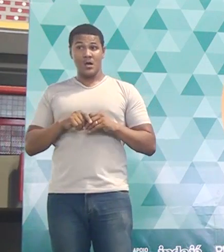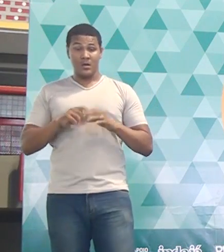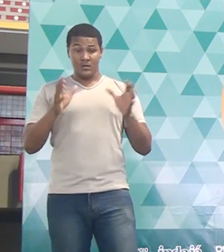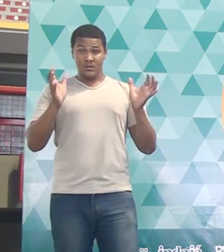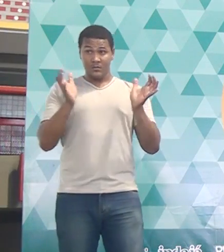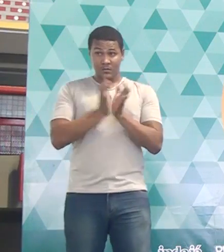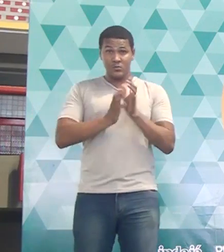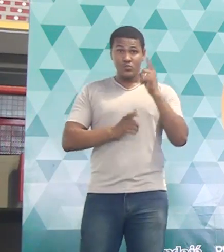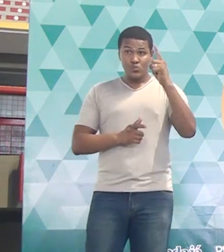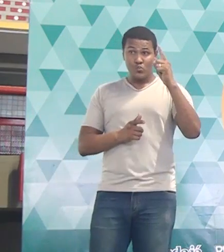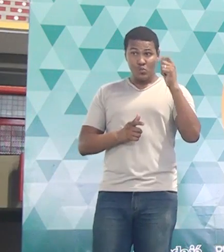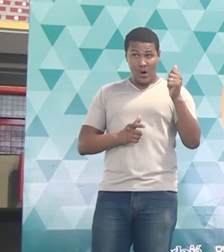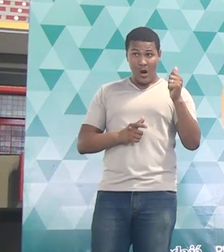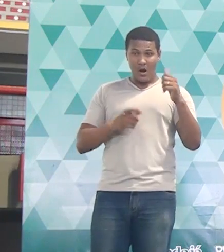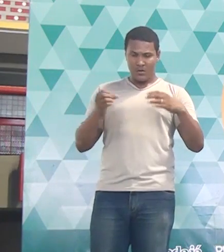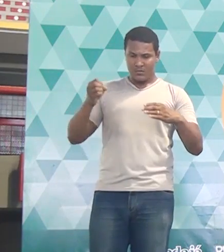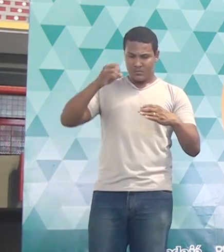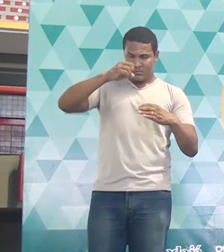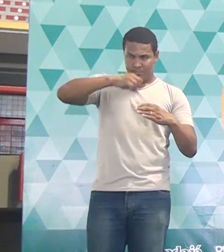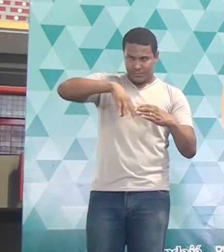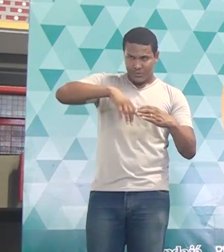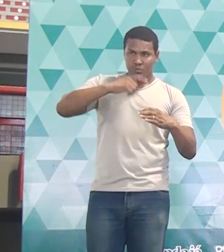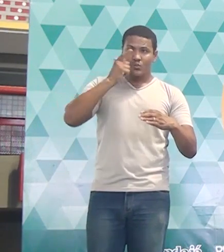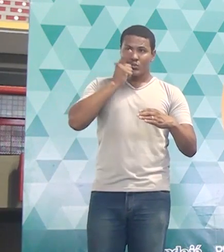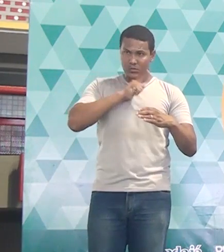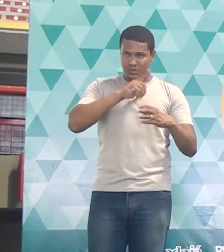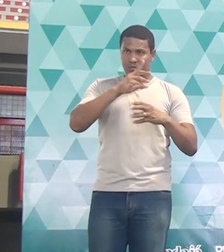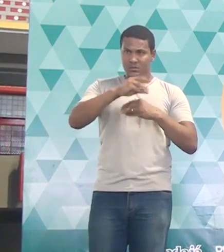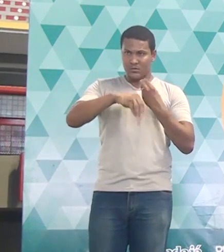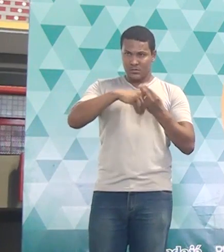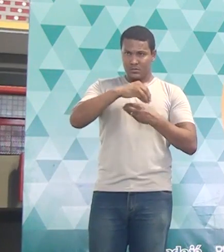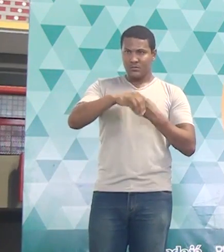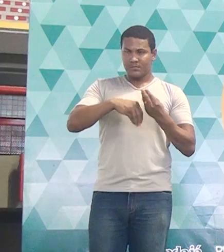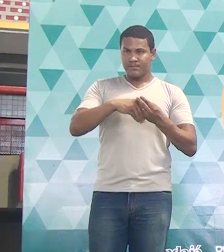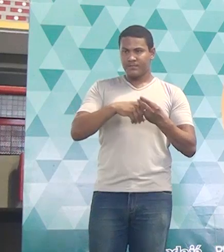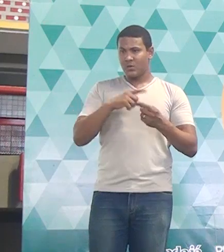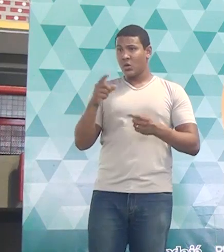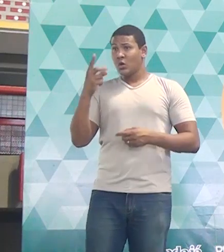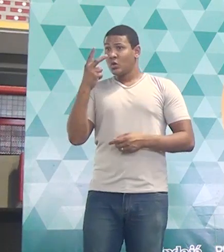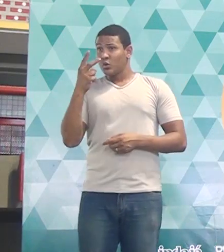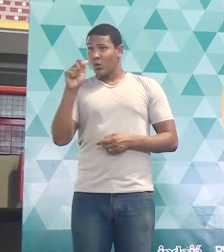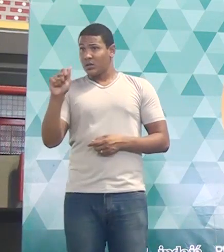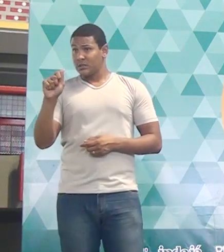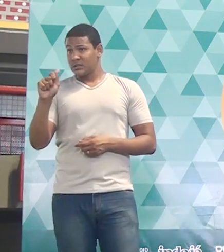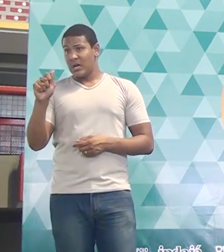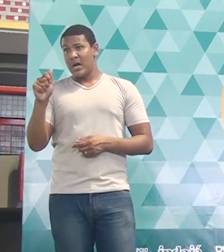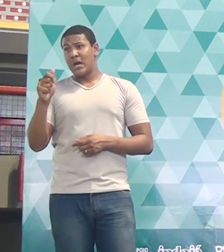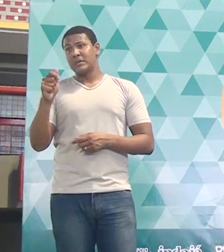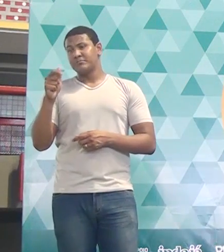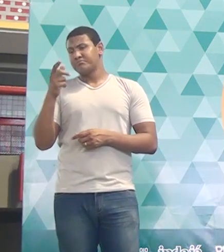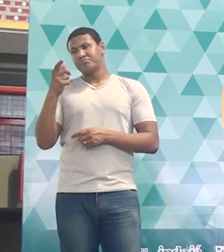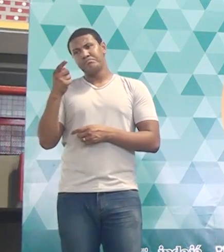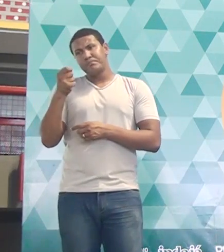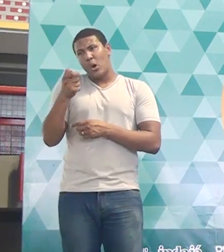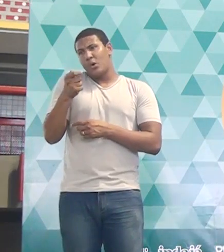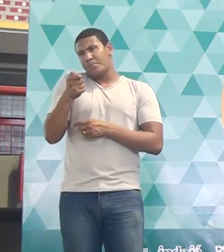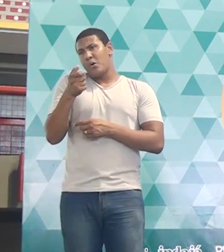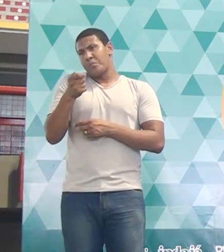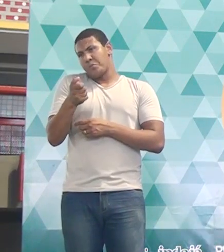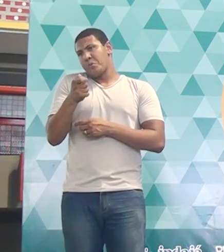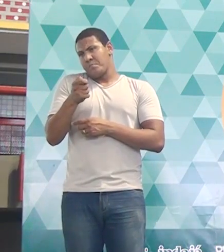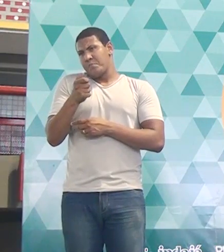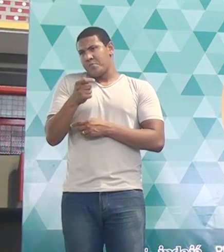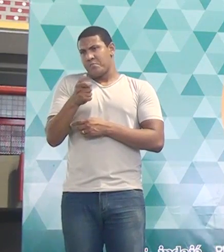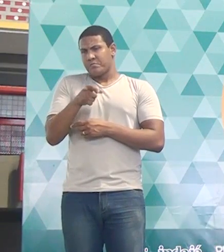amônio é uma base solúvel. As que têm família 2A, pouco solúveis. As demais são praticamente insolúveis. Portanto,